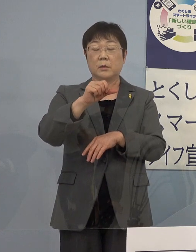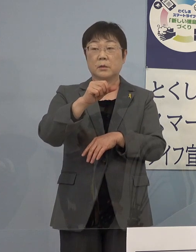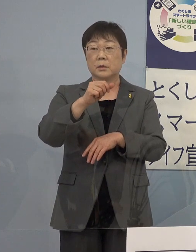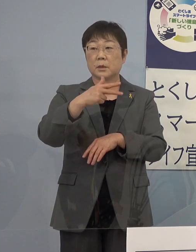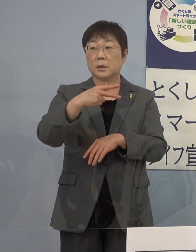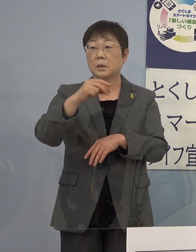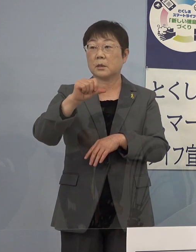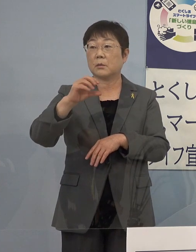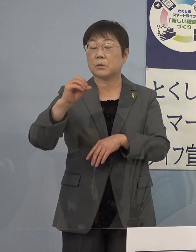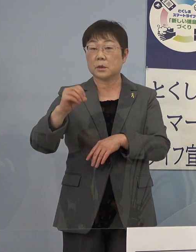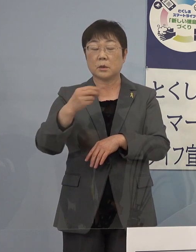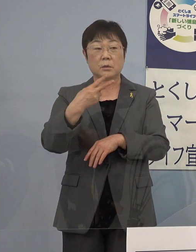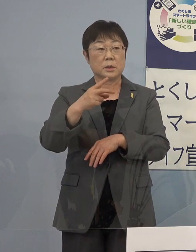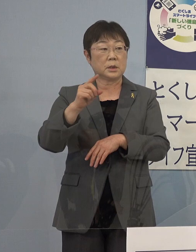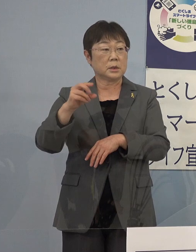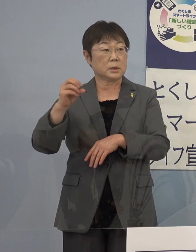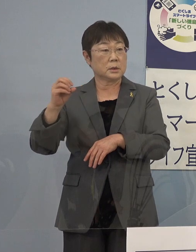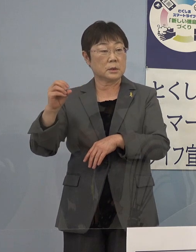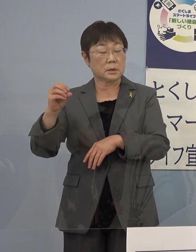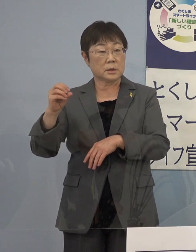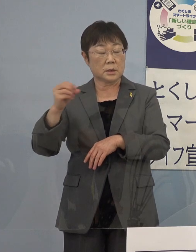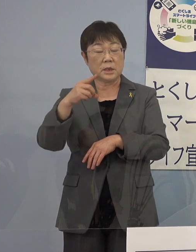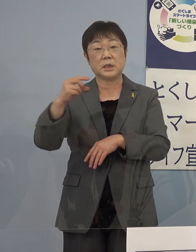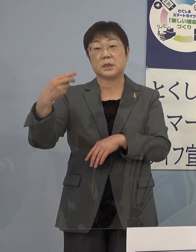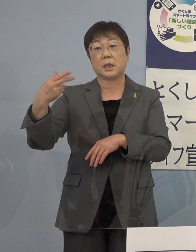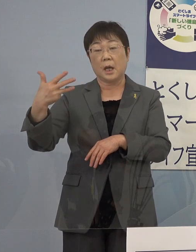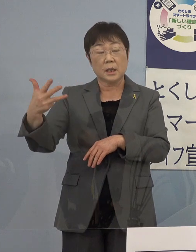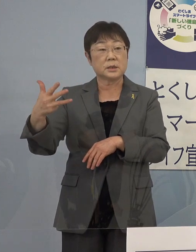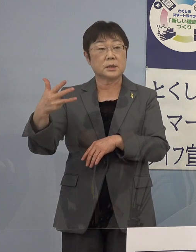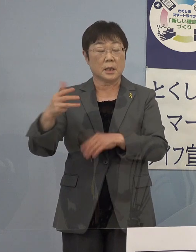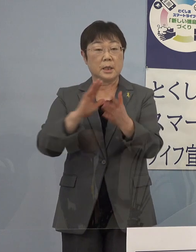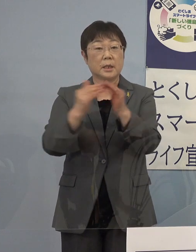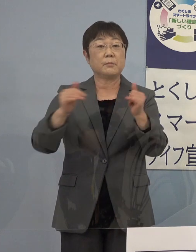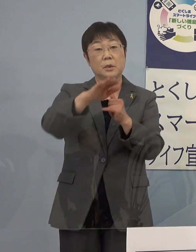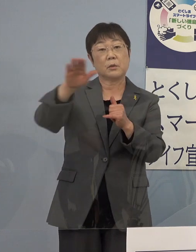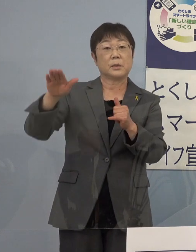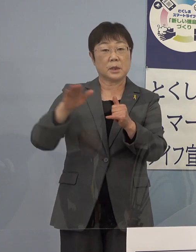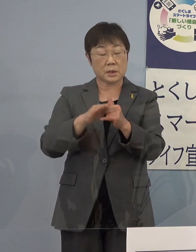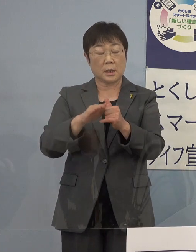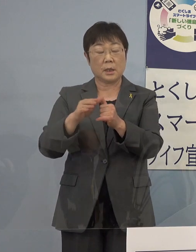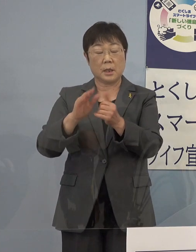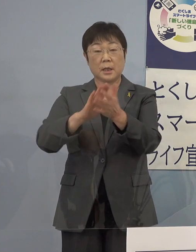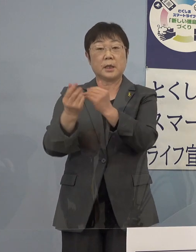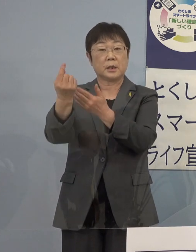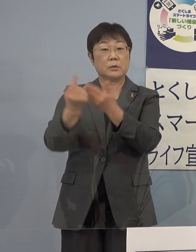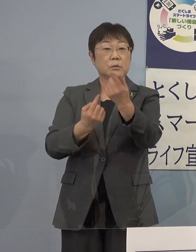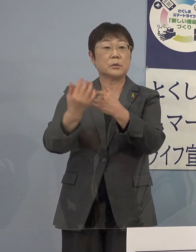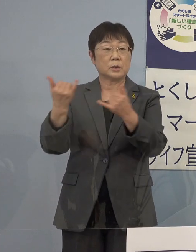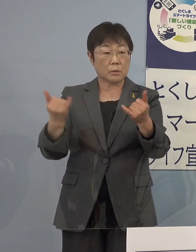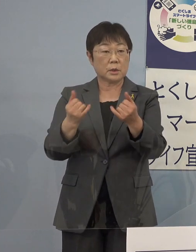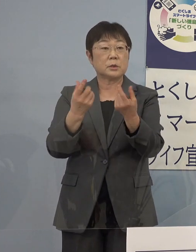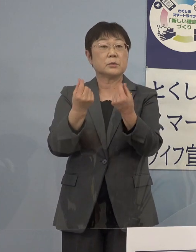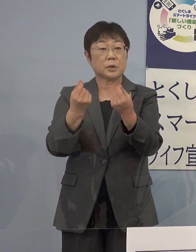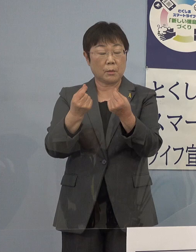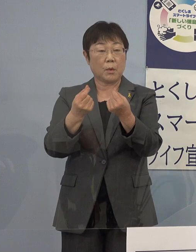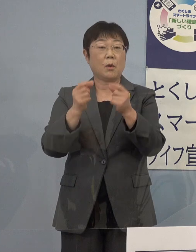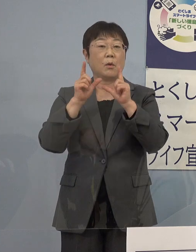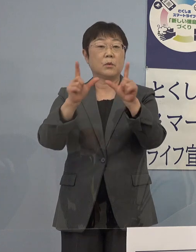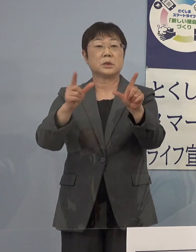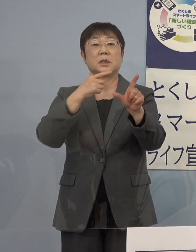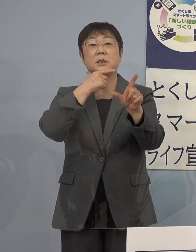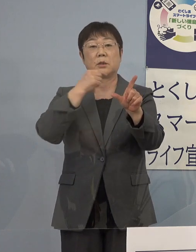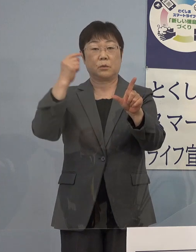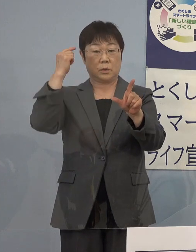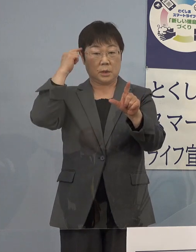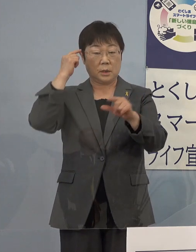0750-2020-218があります。まあ、そちらにまたということで、これは県民の皆さん、あるいは来県者の皆さん方にもそこは知らせをさせてい